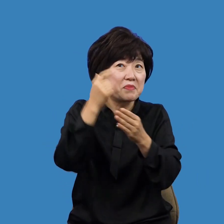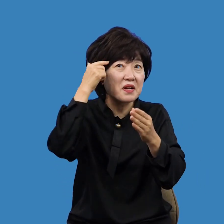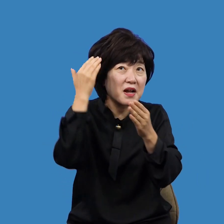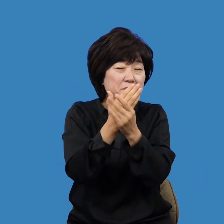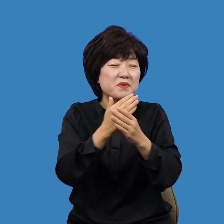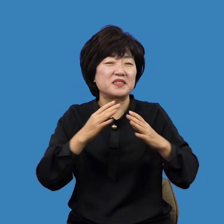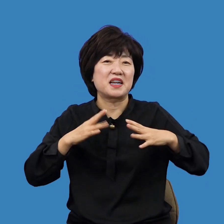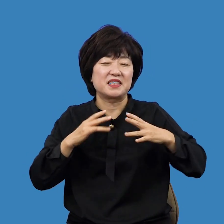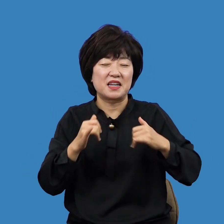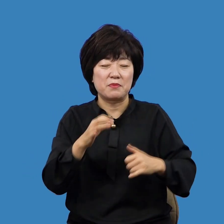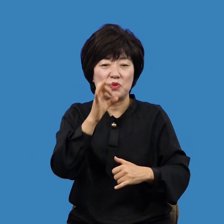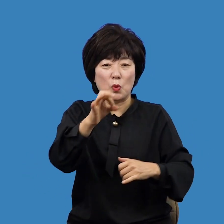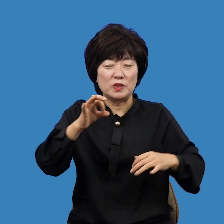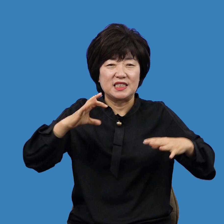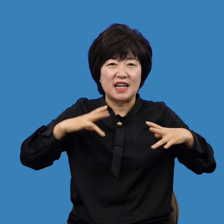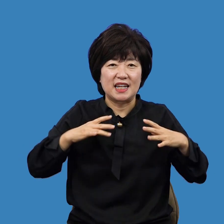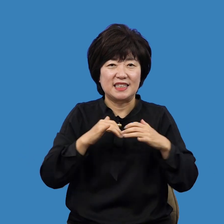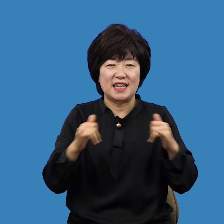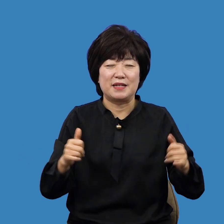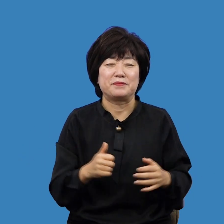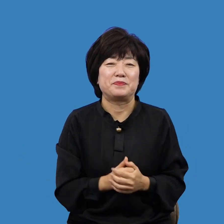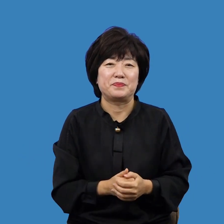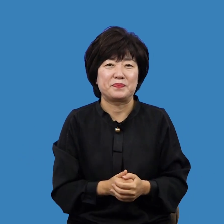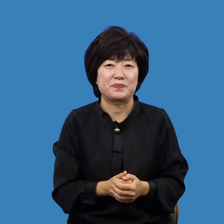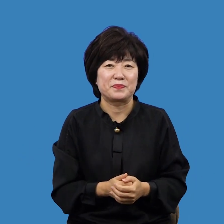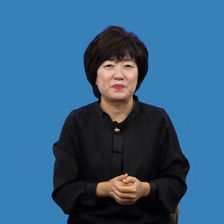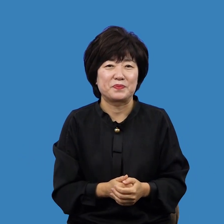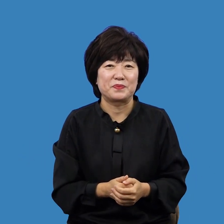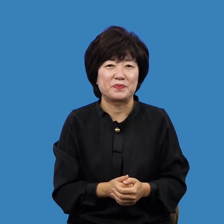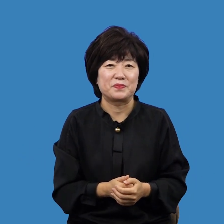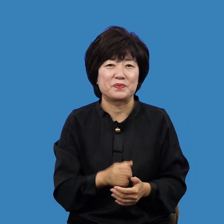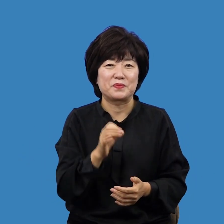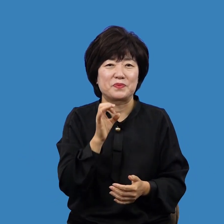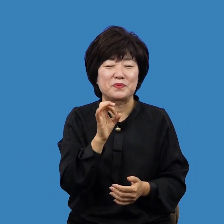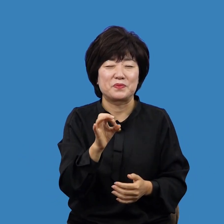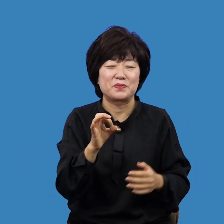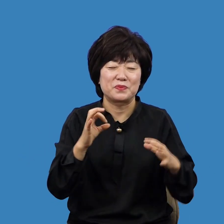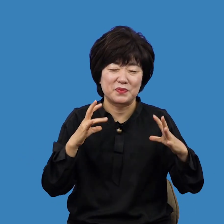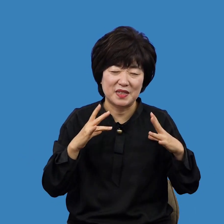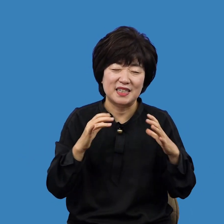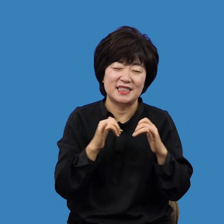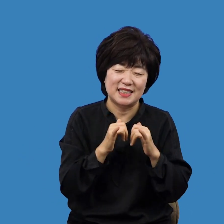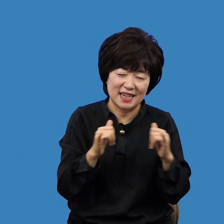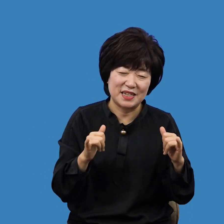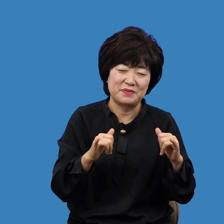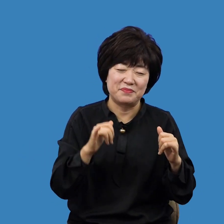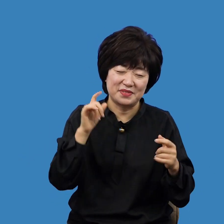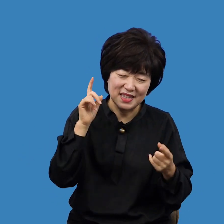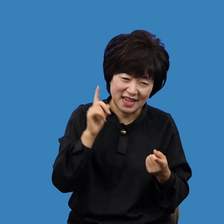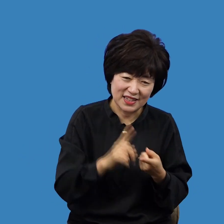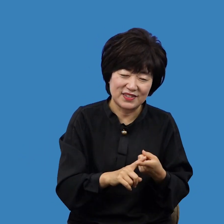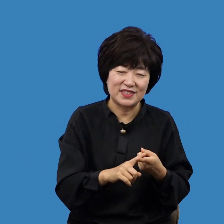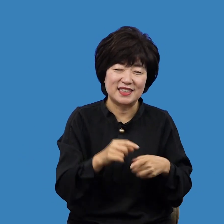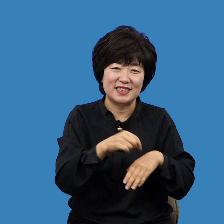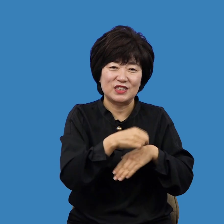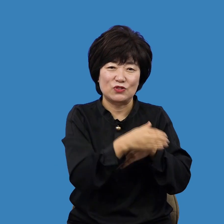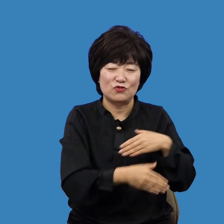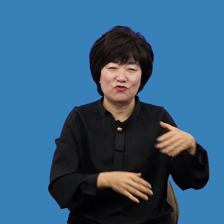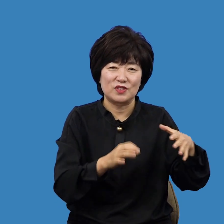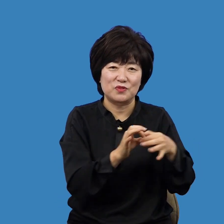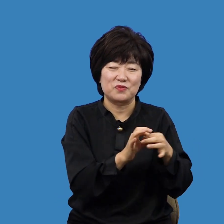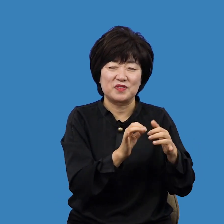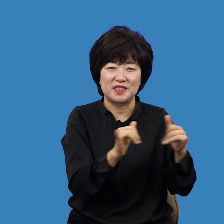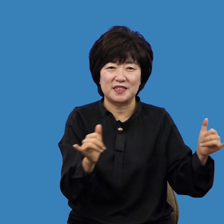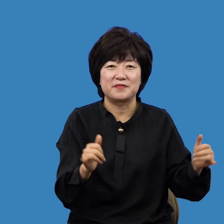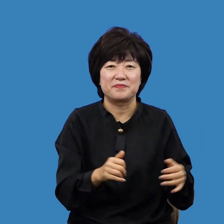사람입니다. 돈 자랑하는 사람 돈 자랑하는 사람 당연히 육적인 사람입니다. 이제 물어볼